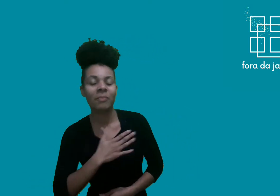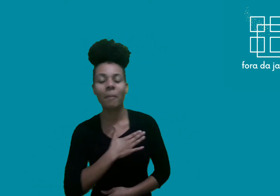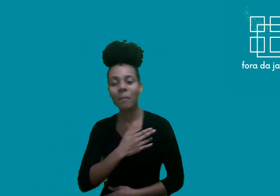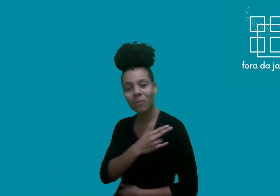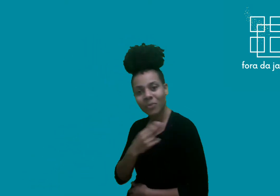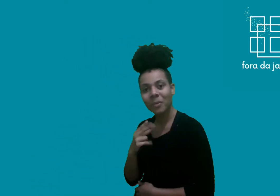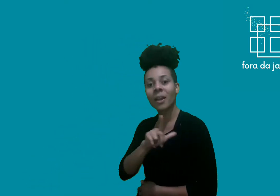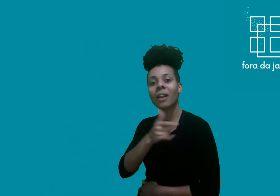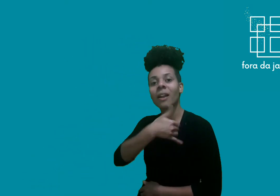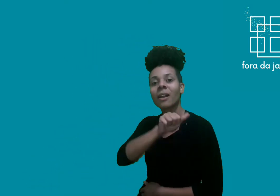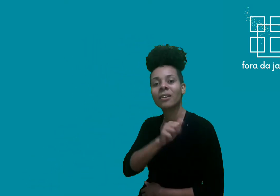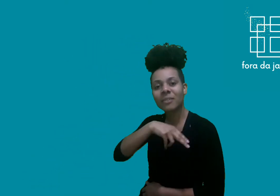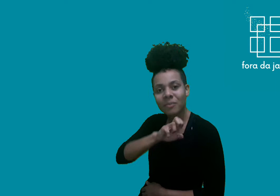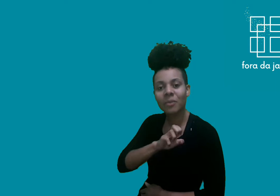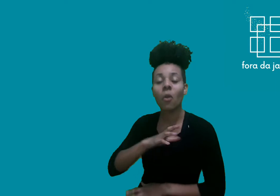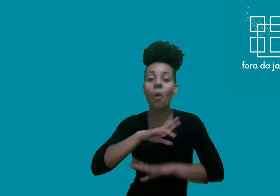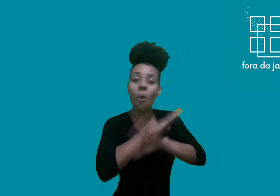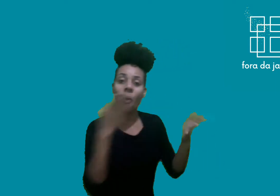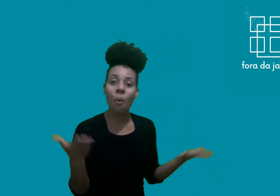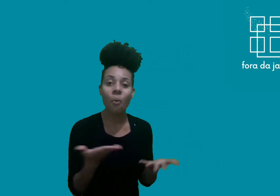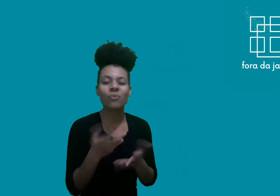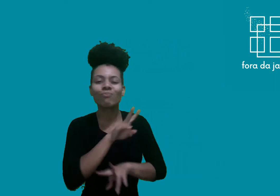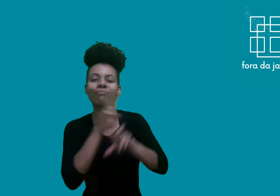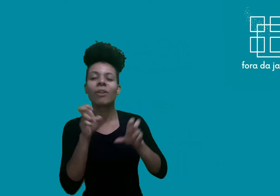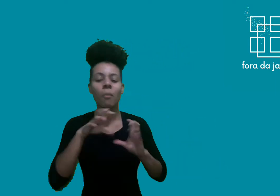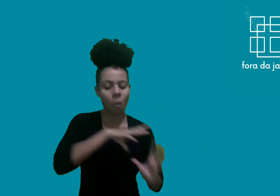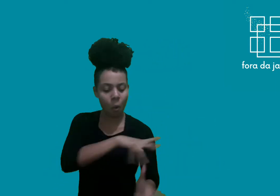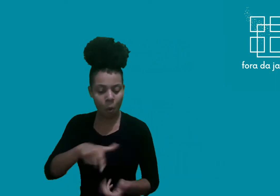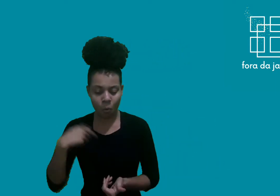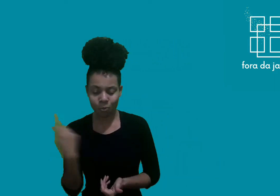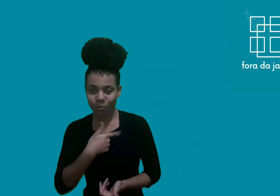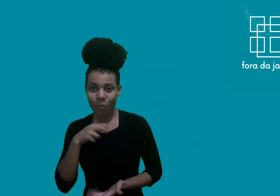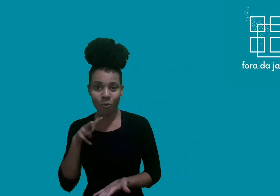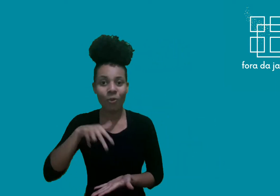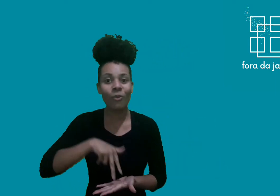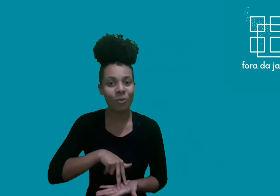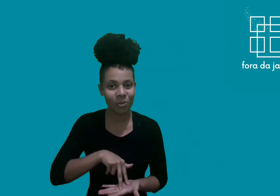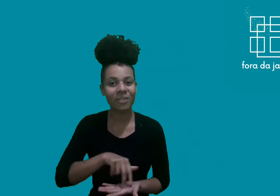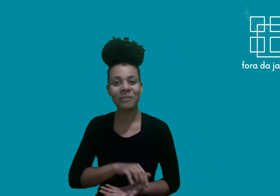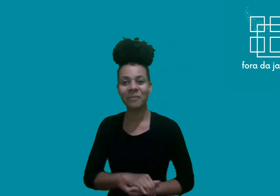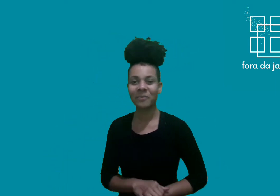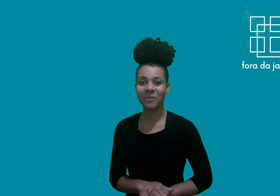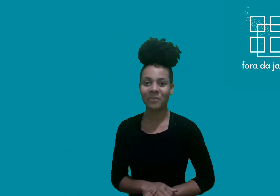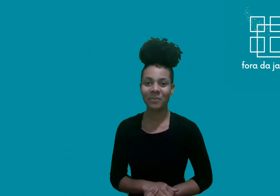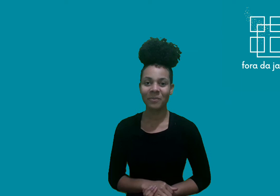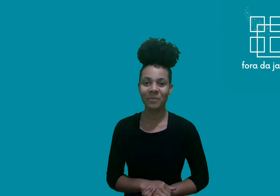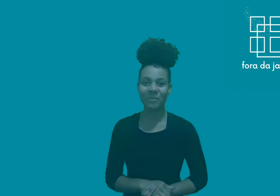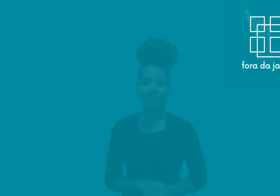nosso lugar no mundo. Então, o que é esse tema, nosso lugar no mundo? Quando a gente pensou em falar sobre isso, a gente estava